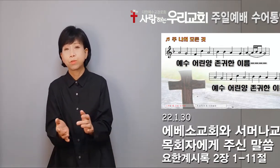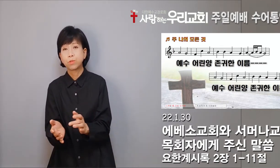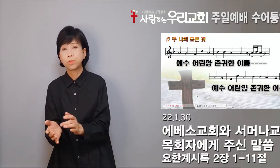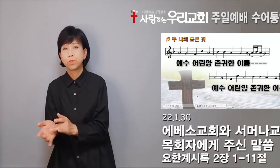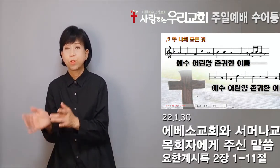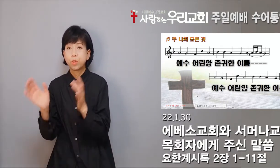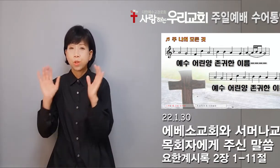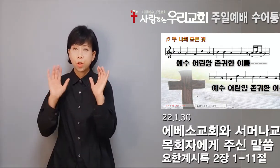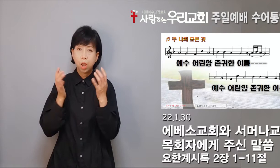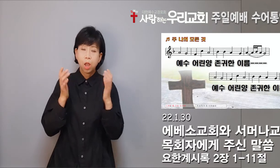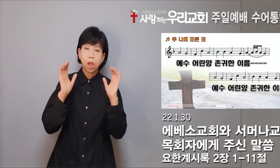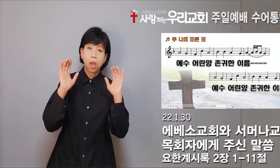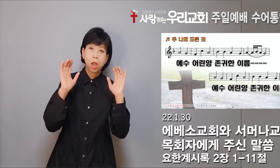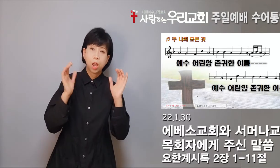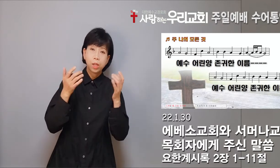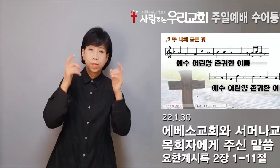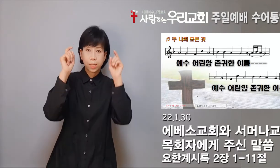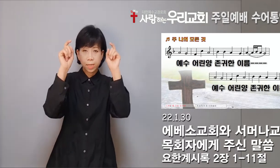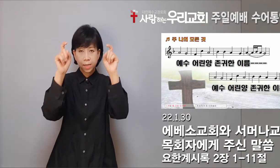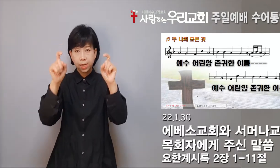예수